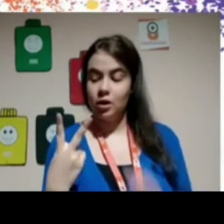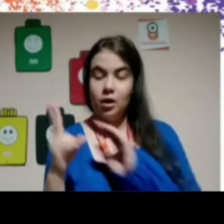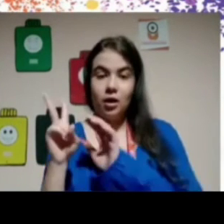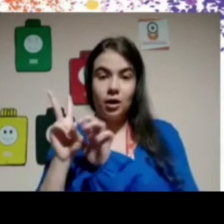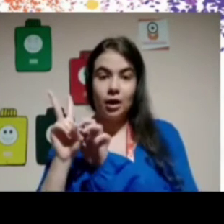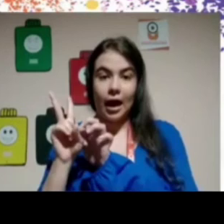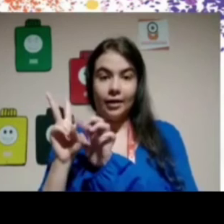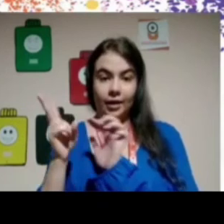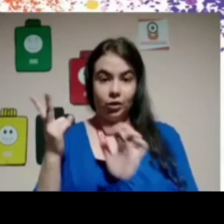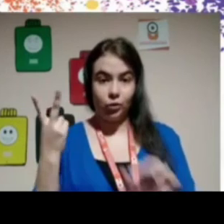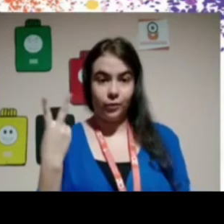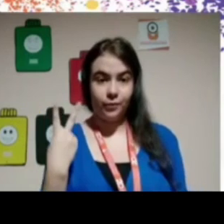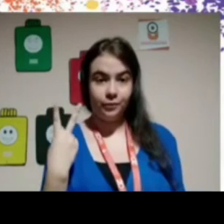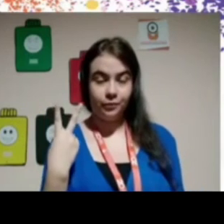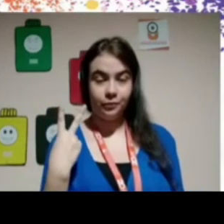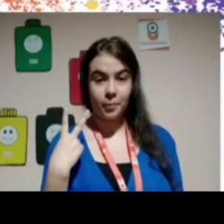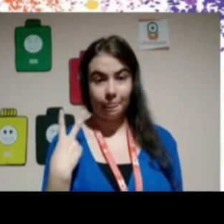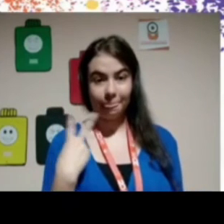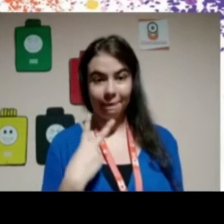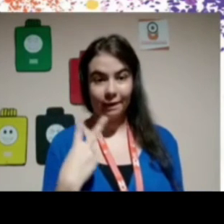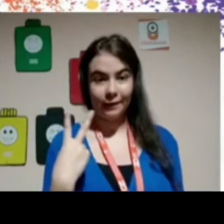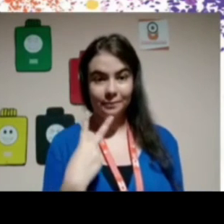deditos adentro.